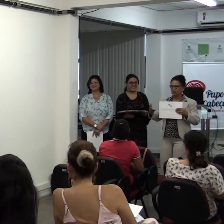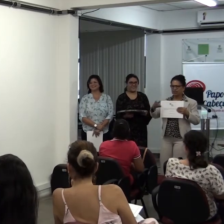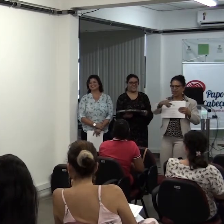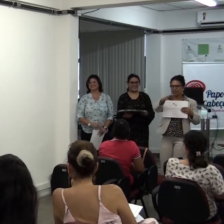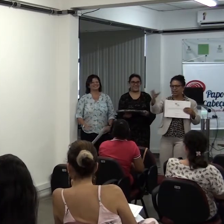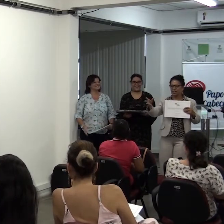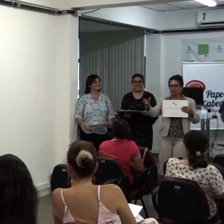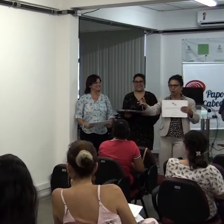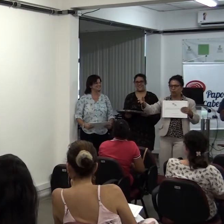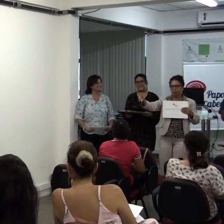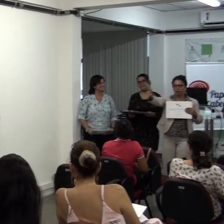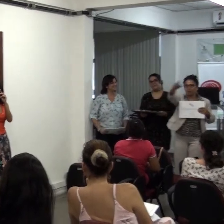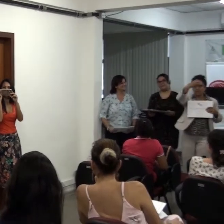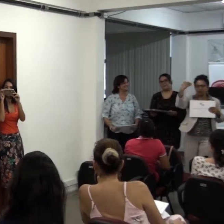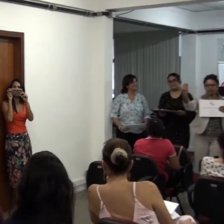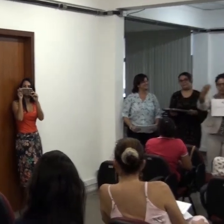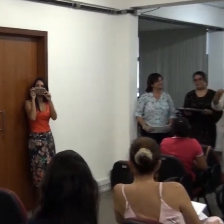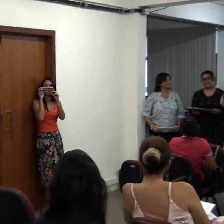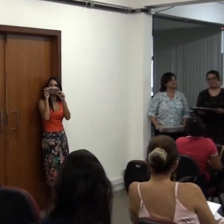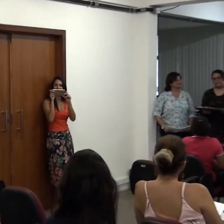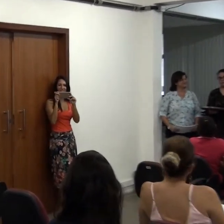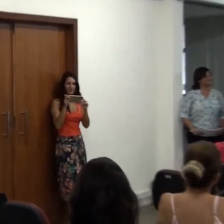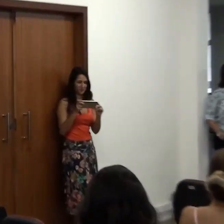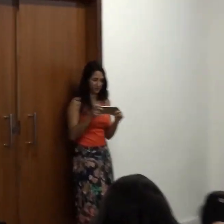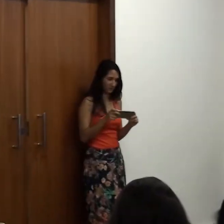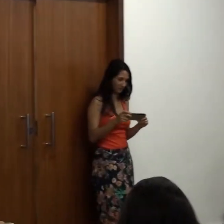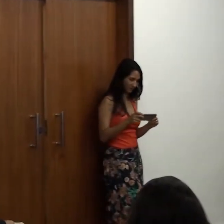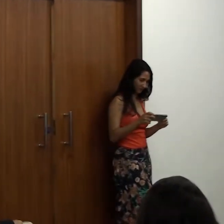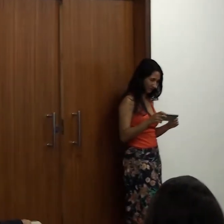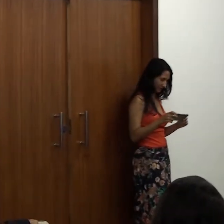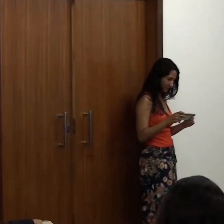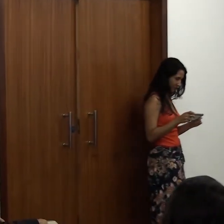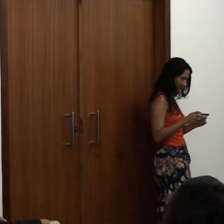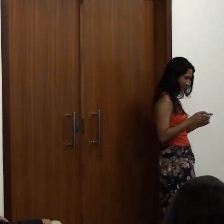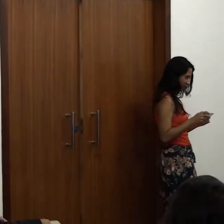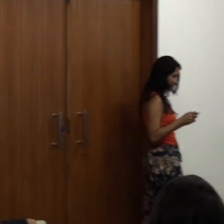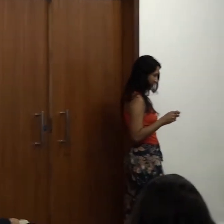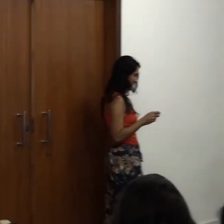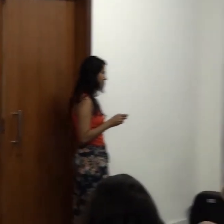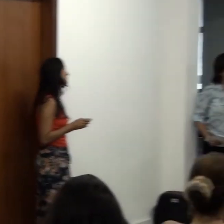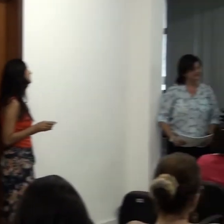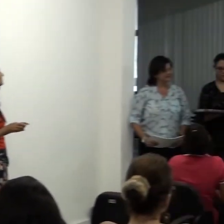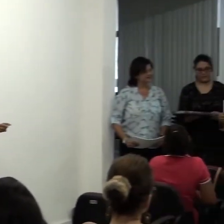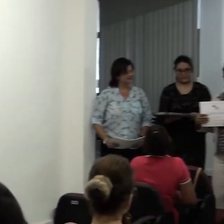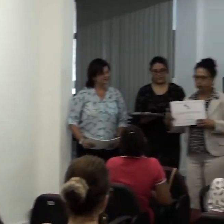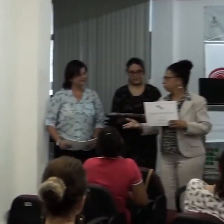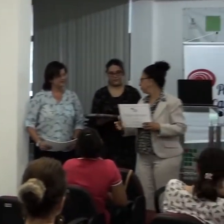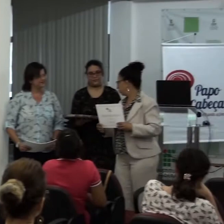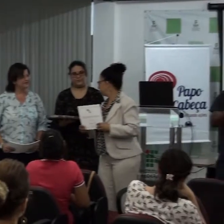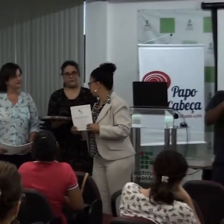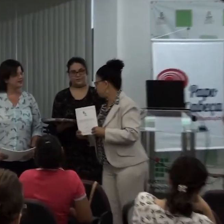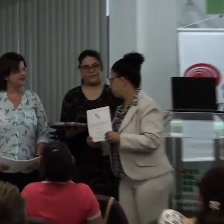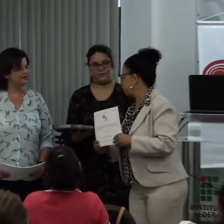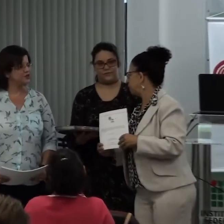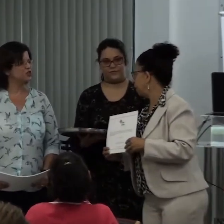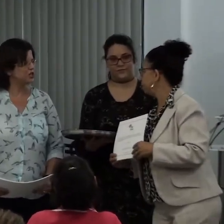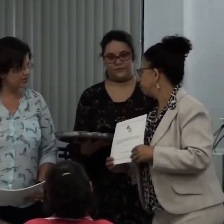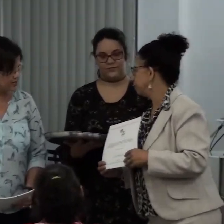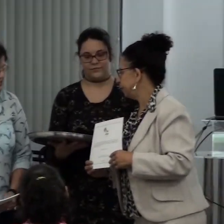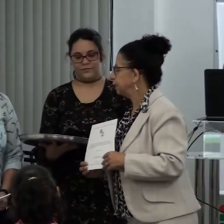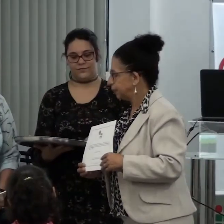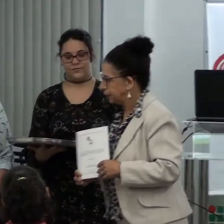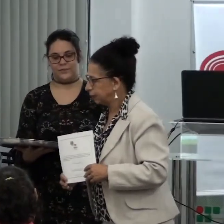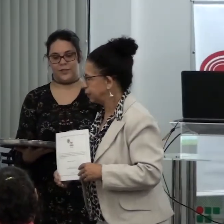Vai tentar outra vez. Vamos de novo? Está aqui em nome representando os colaboradores externos que, por algum motivo, não puderam ficar. A gente agradece muito,